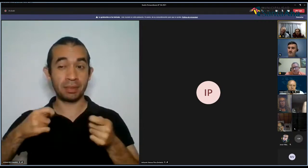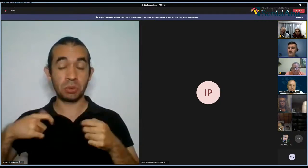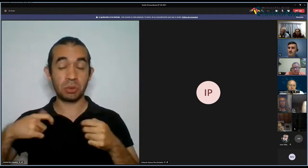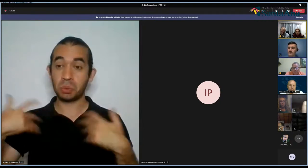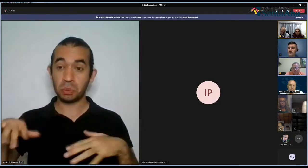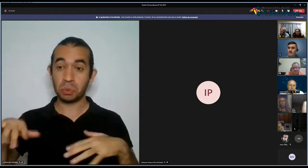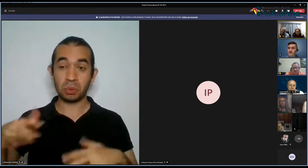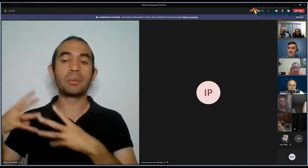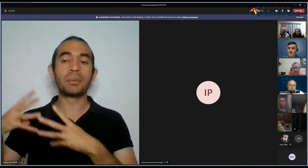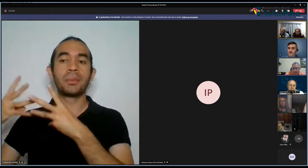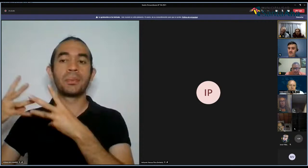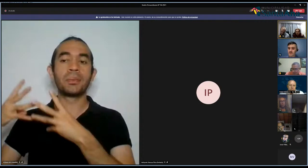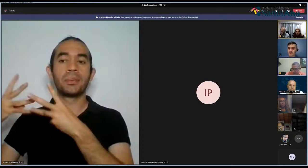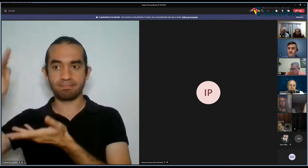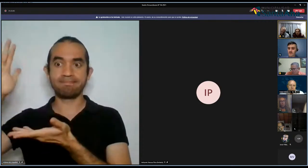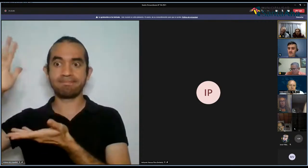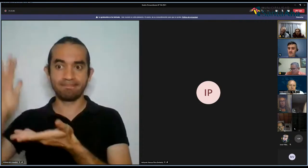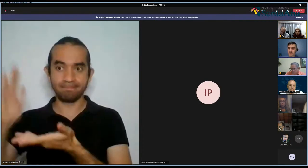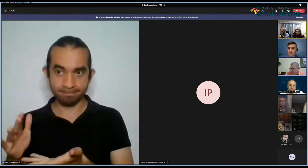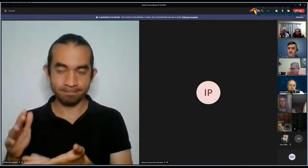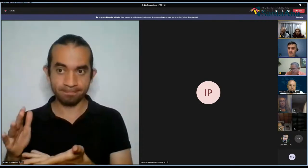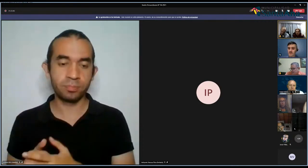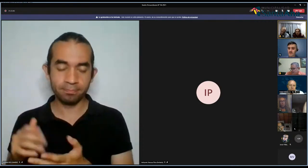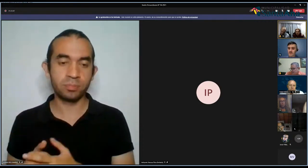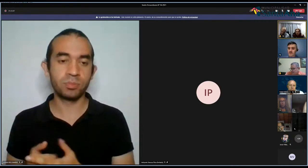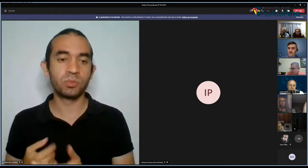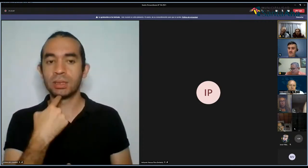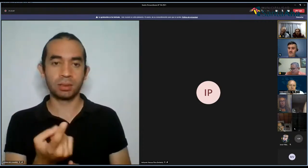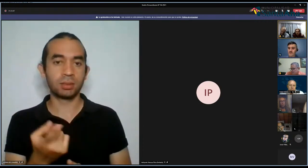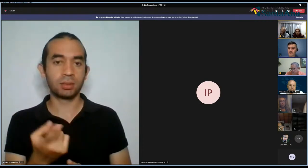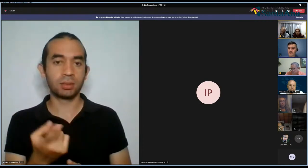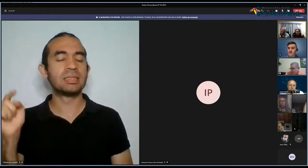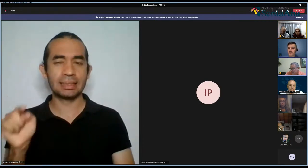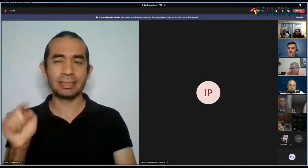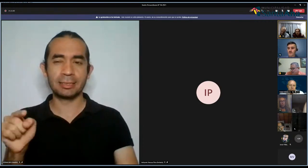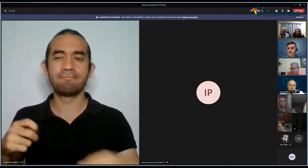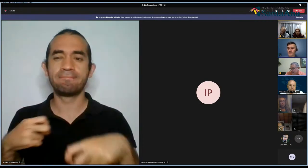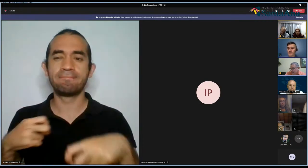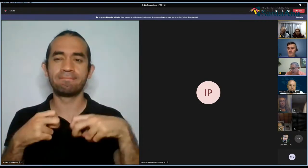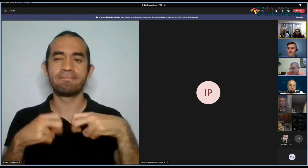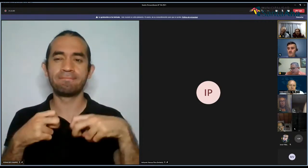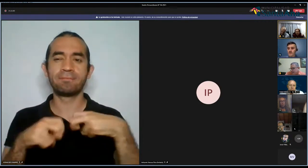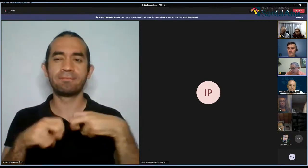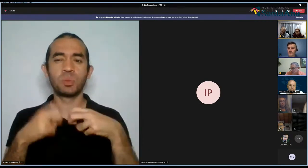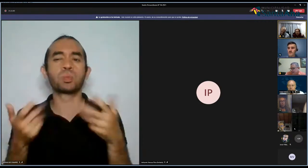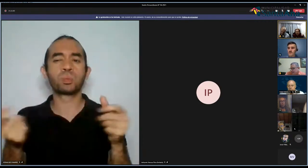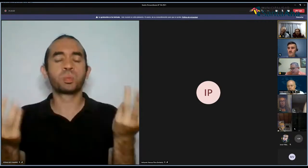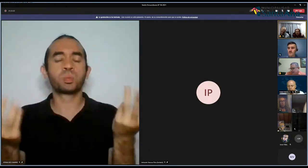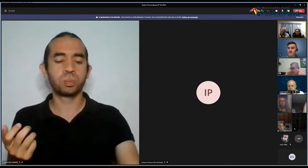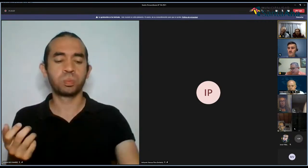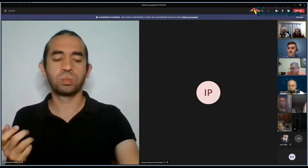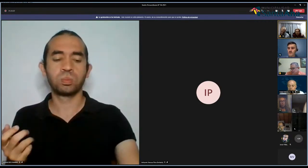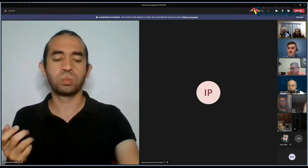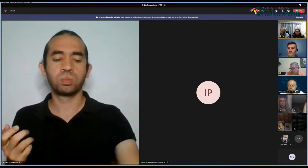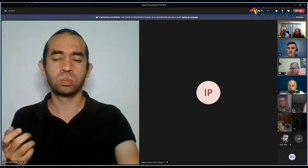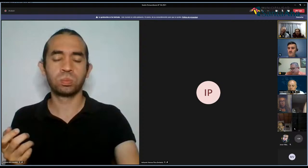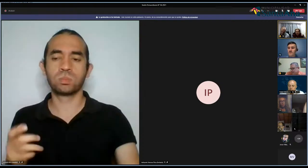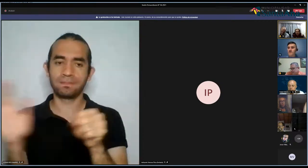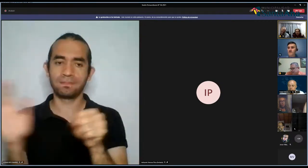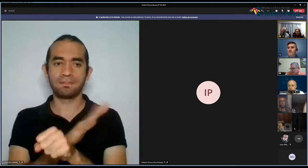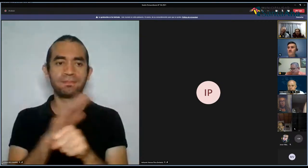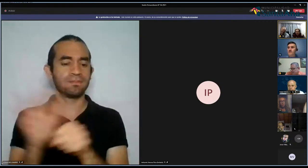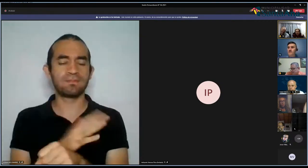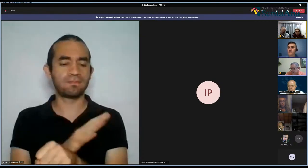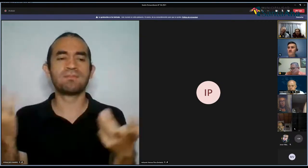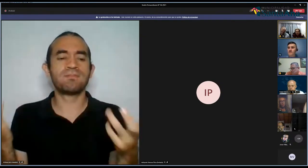muchísimos y como les digo este para poder solucionarlo en en su integridad en su integralidad